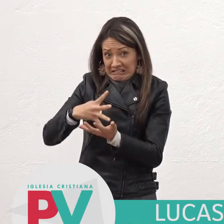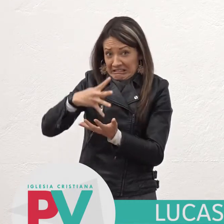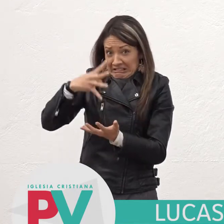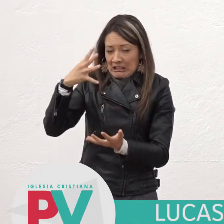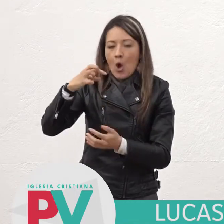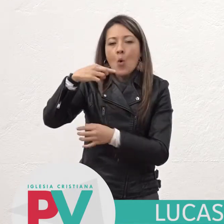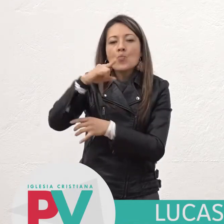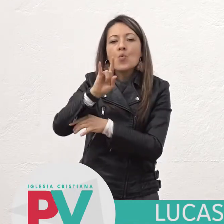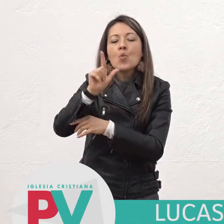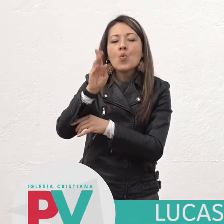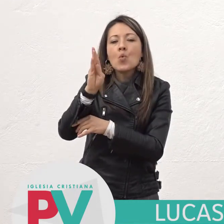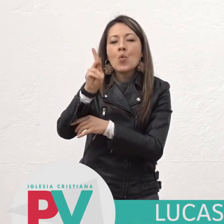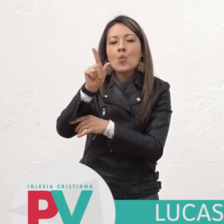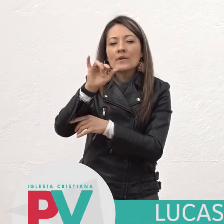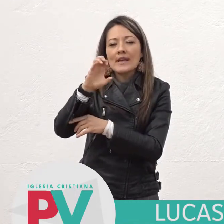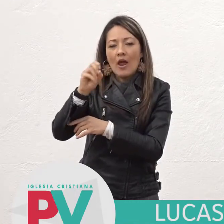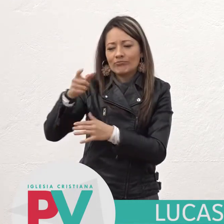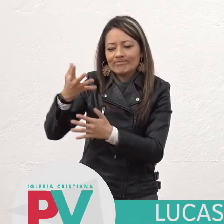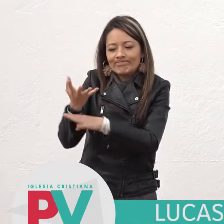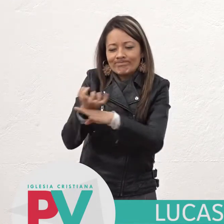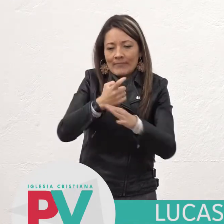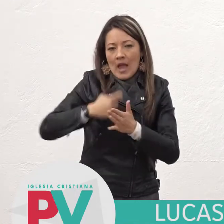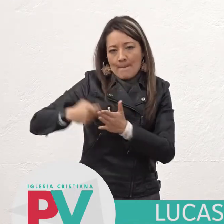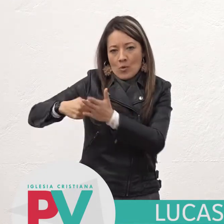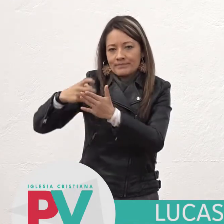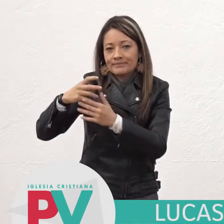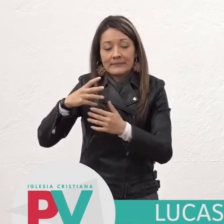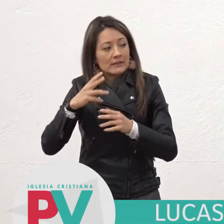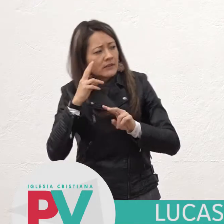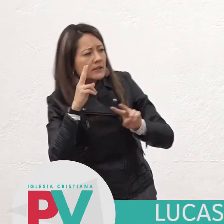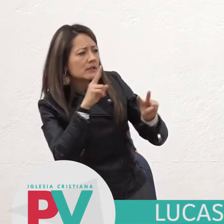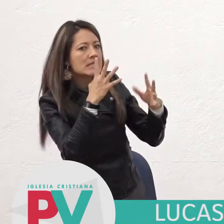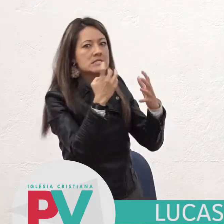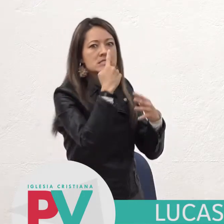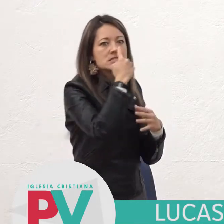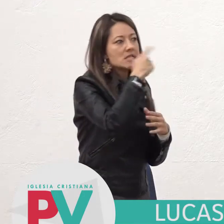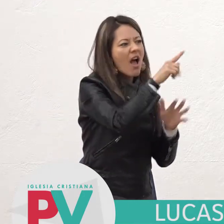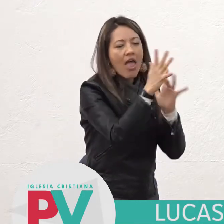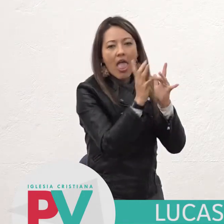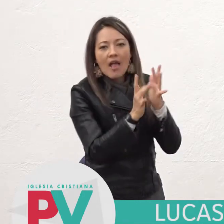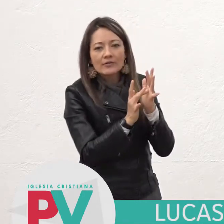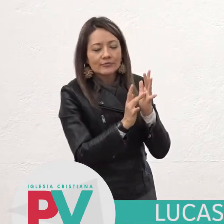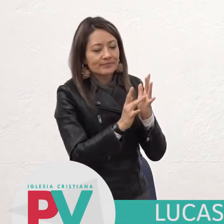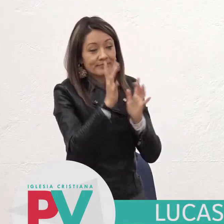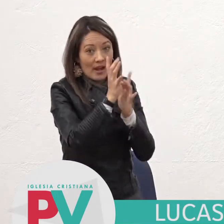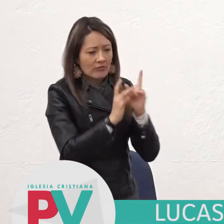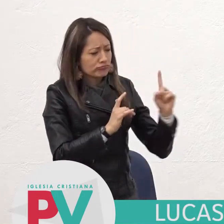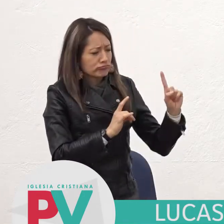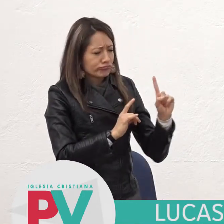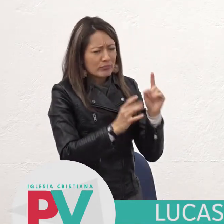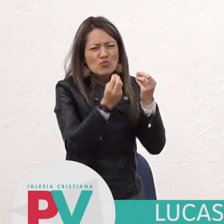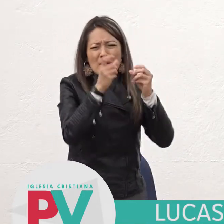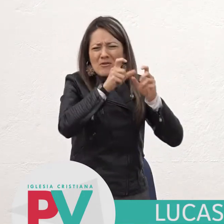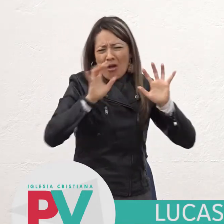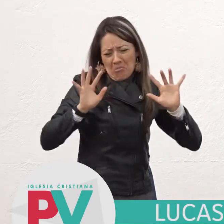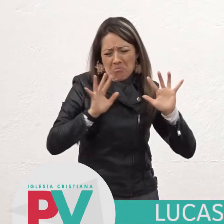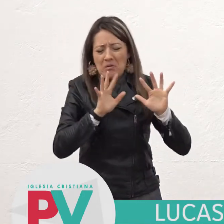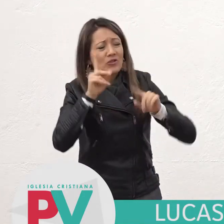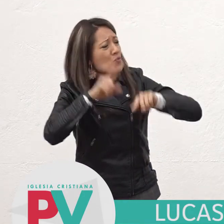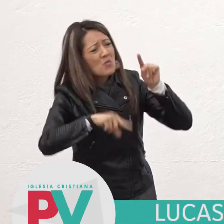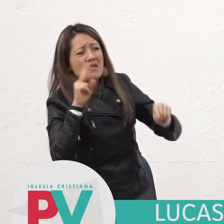no podía a causa de la multitud, pues era pequeño de estatura. Y corriendo